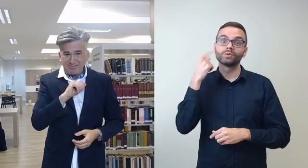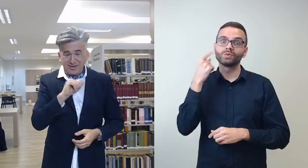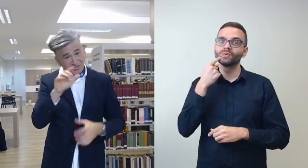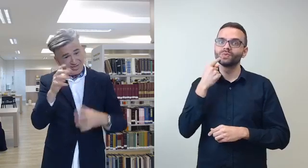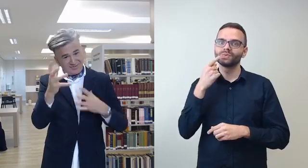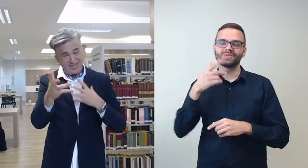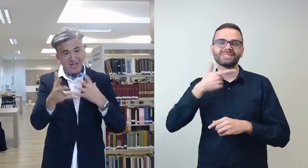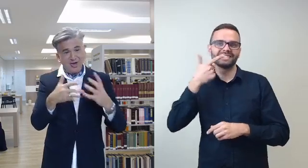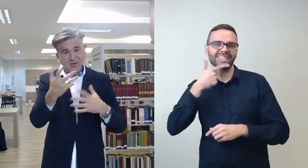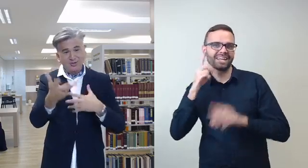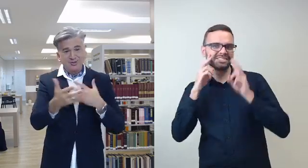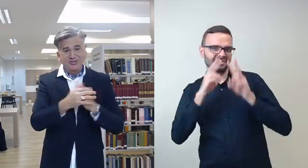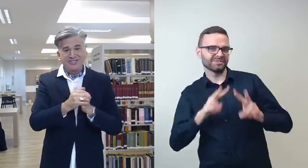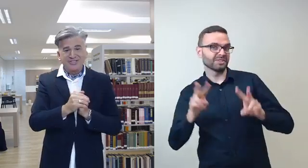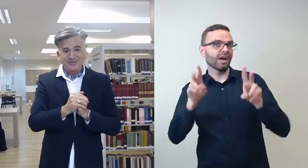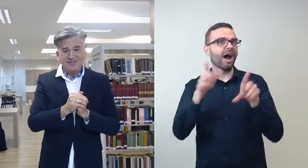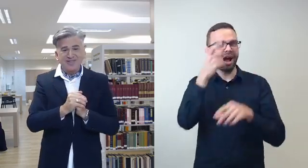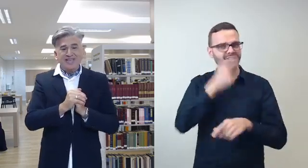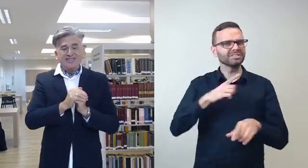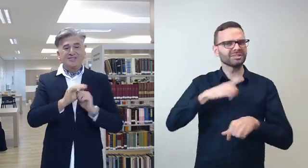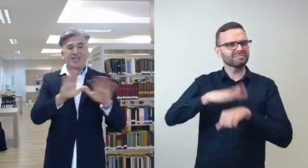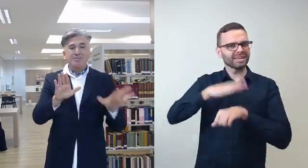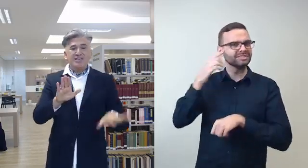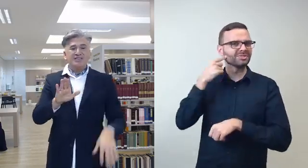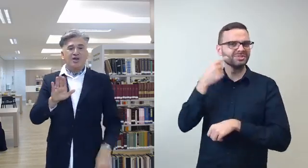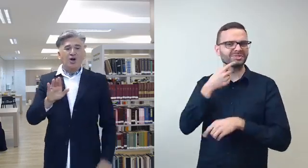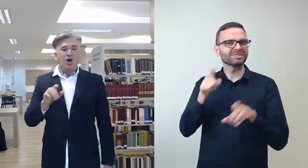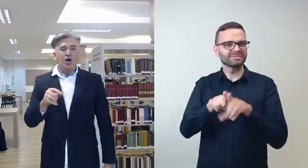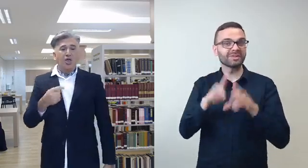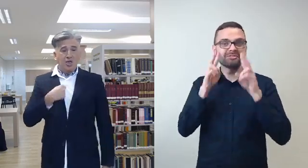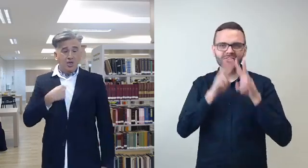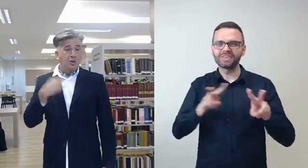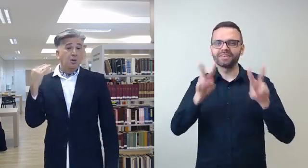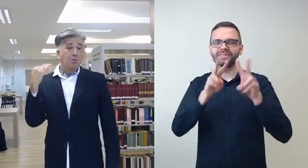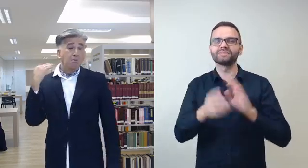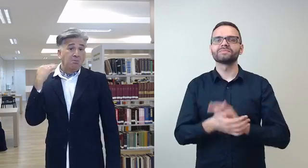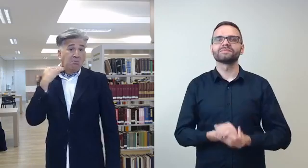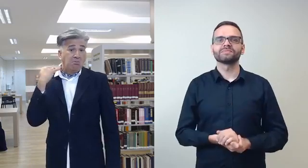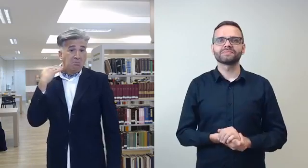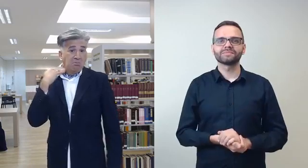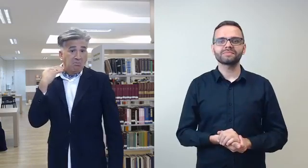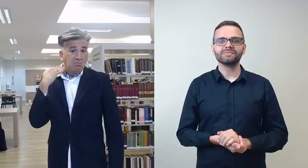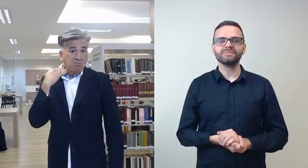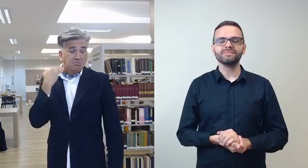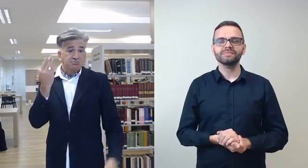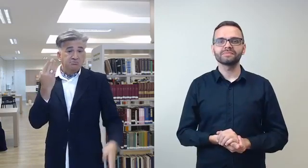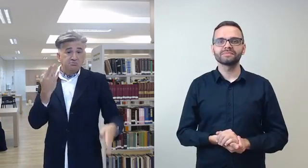vendo também. Eu acho que deve ter outros surdos que estão nos vendo. Então, seria bem assim, ó.